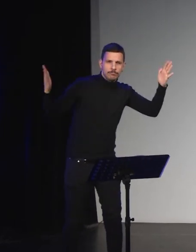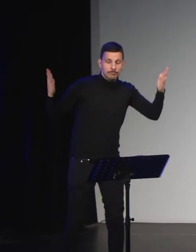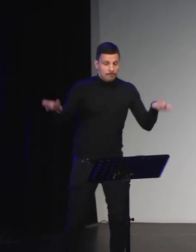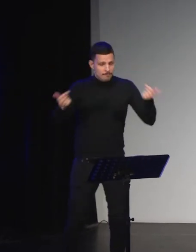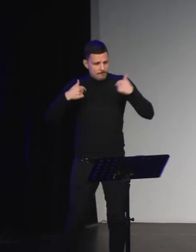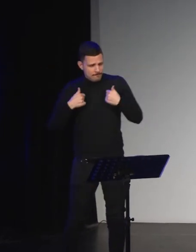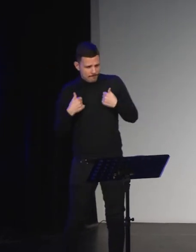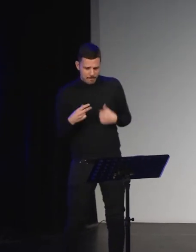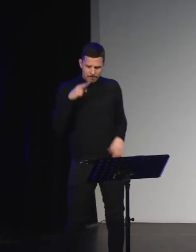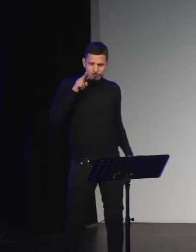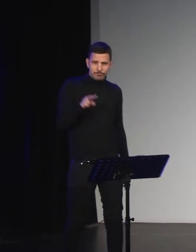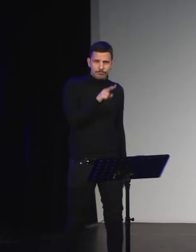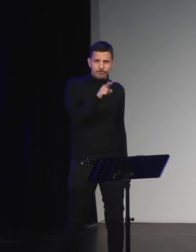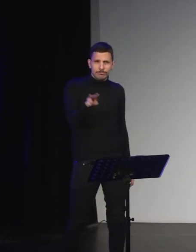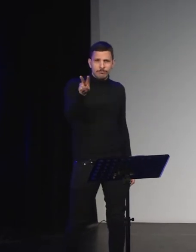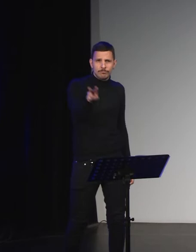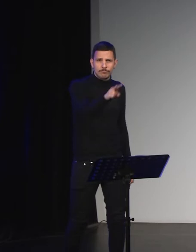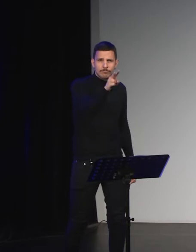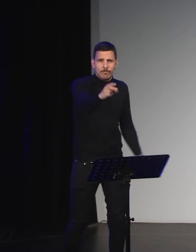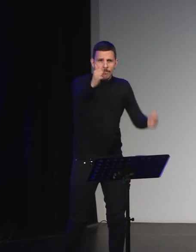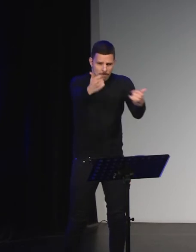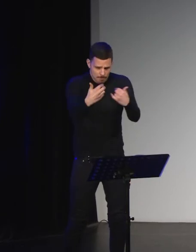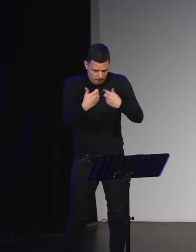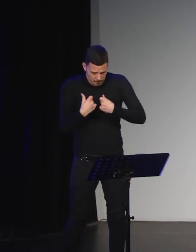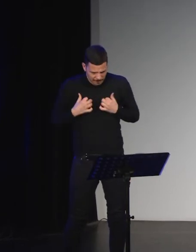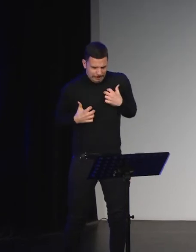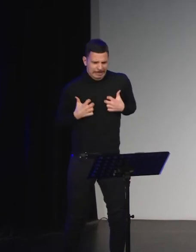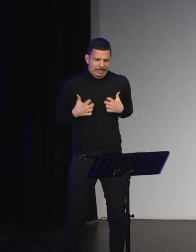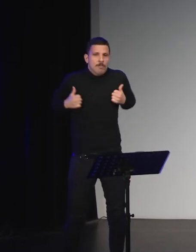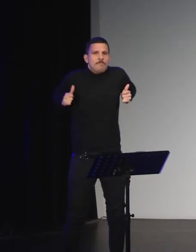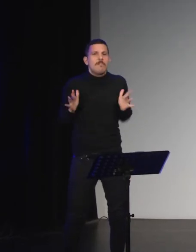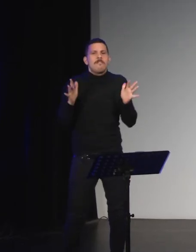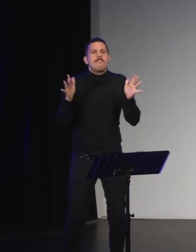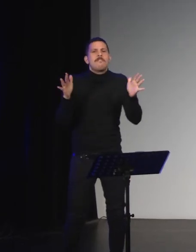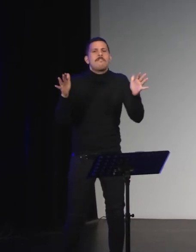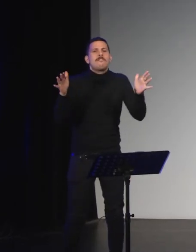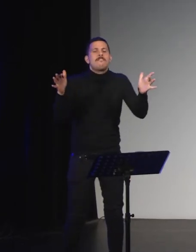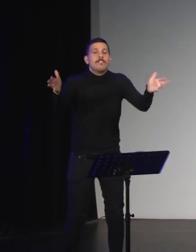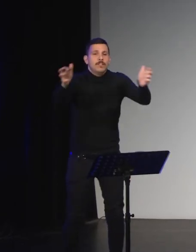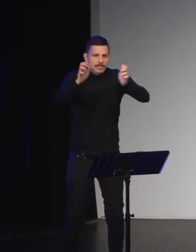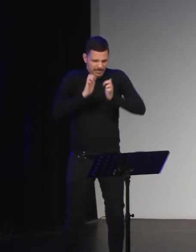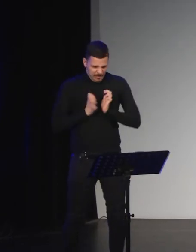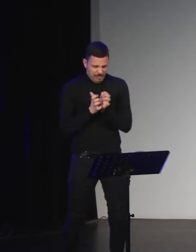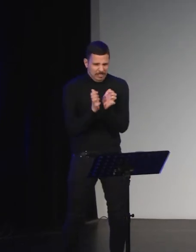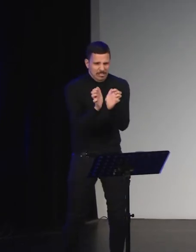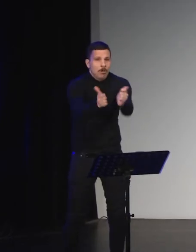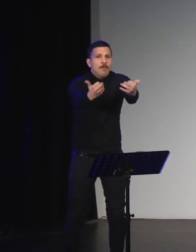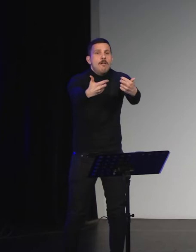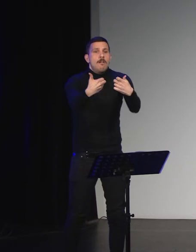forme de chienne, oh mon frère. Des centaines de billets vont tomber sur nos tombes, tomber sur nos tombes, tomber sur nos tombes, tomber sur nos